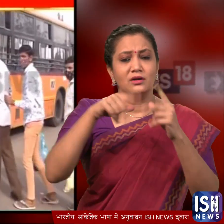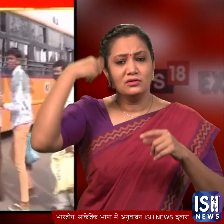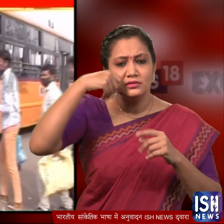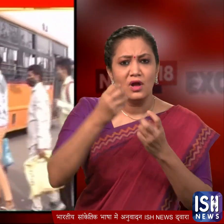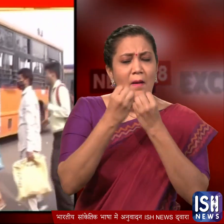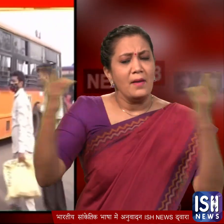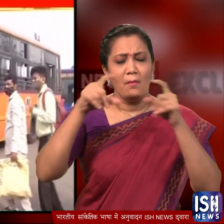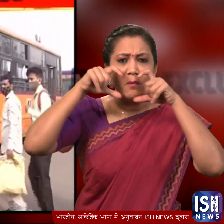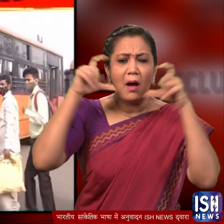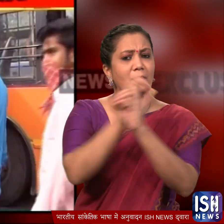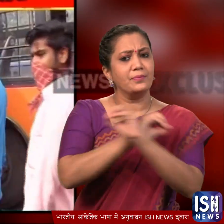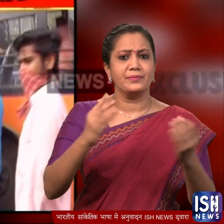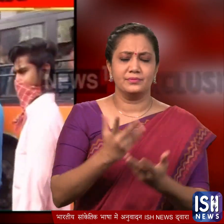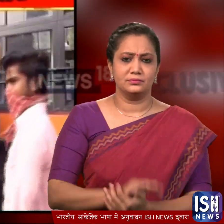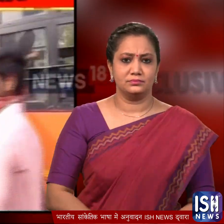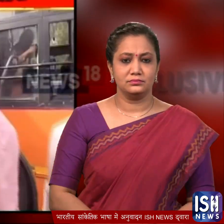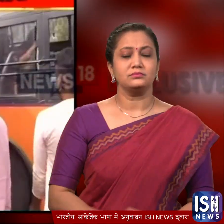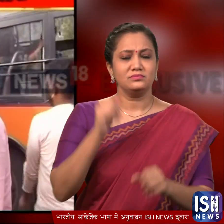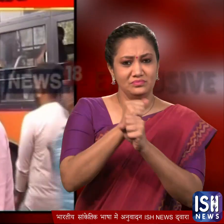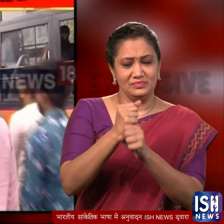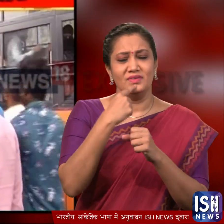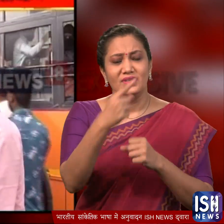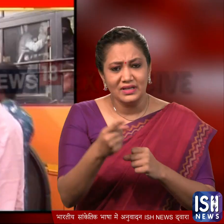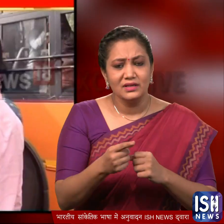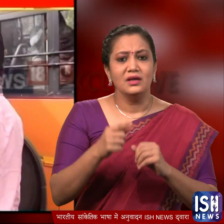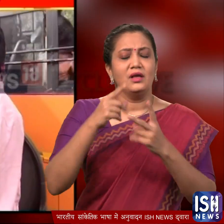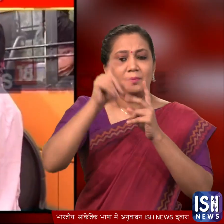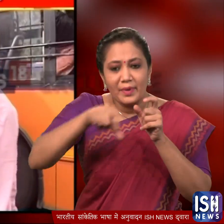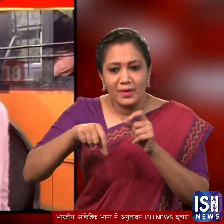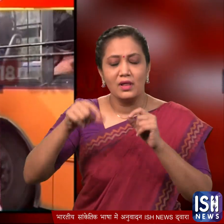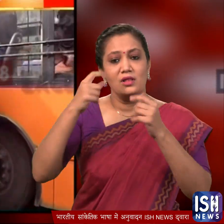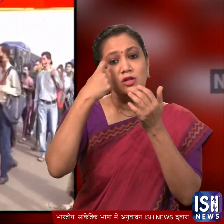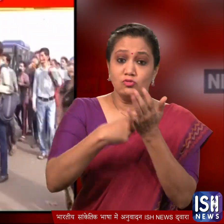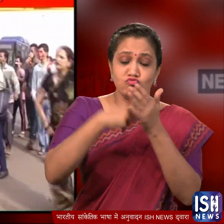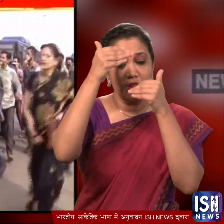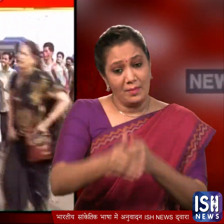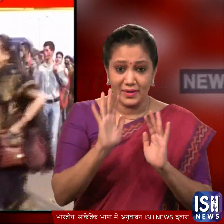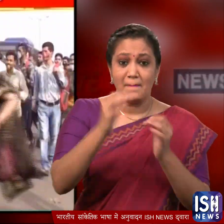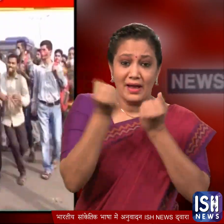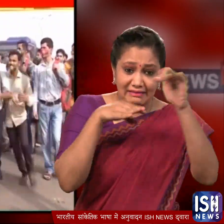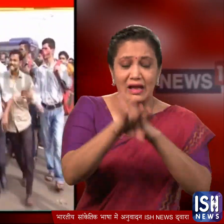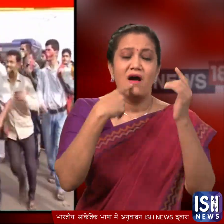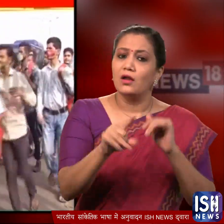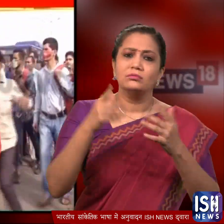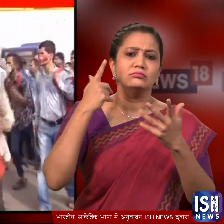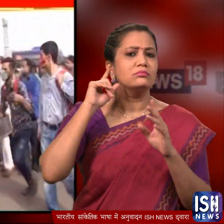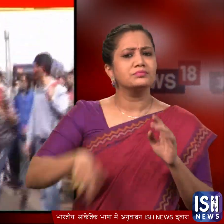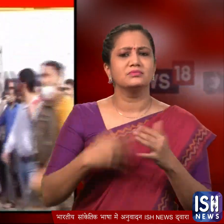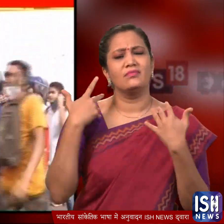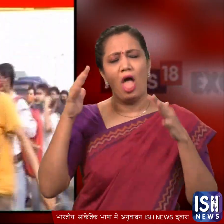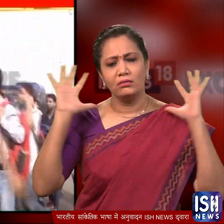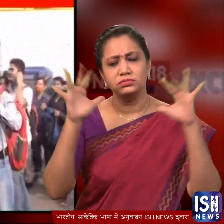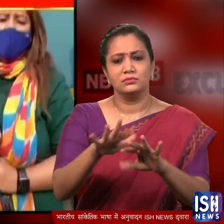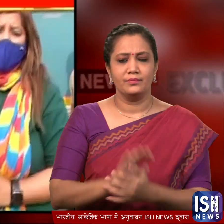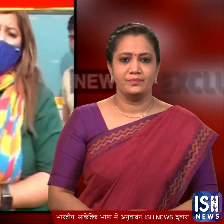आई तस्वीरों में कई लोग बिना मास्क के ही दिखाई दिए। हालांकि सरकार ने बसों में सफर करने वालों की संख्या तय कर रखी है, लेकिन इस नियम को भी ताक पर रख दिया